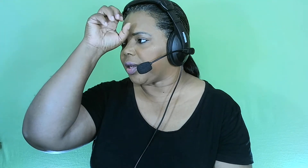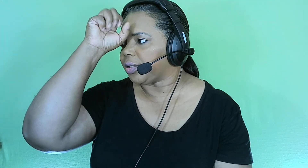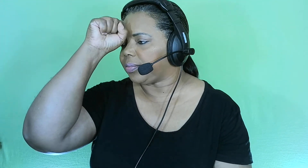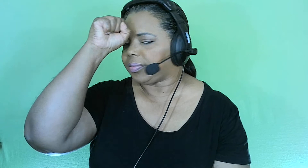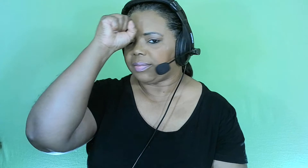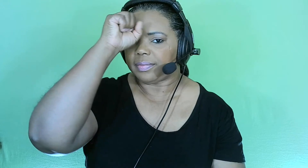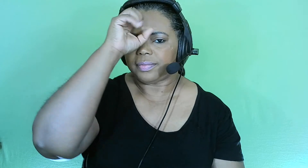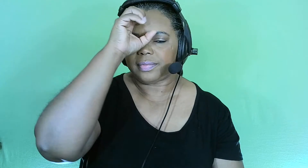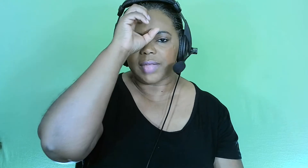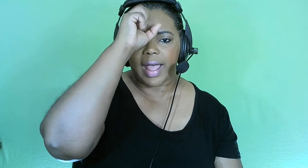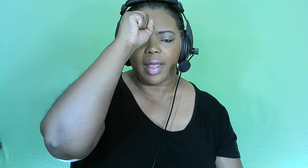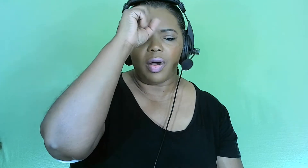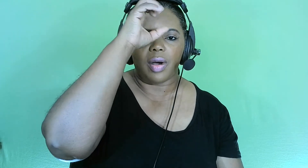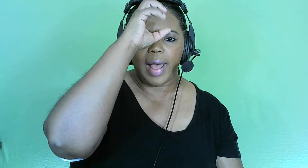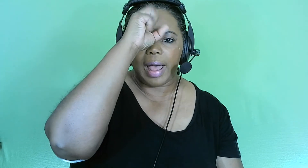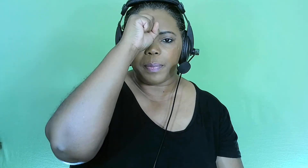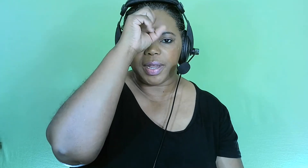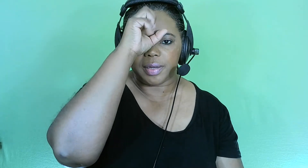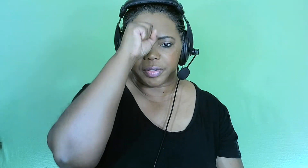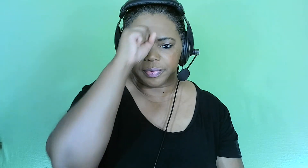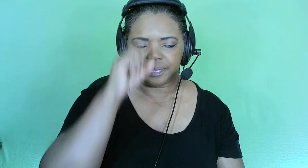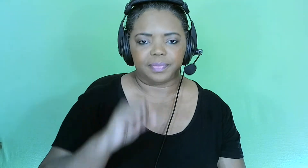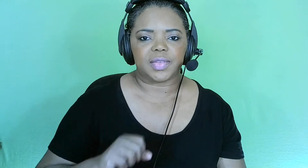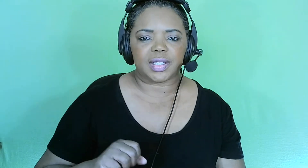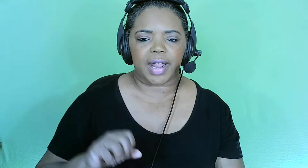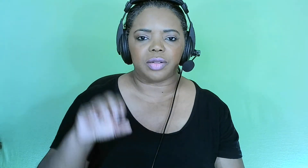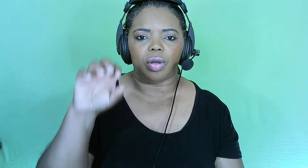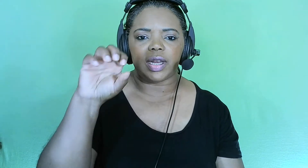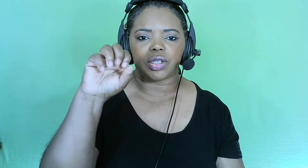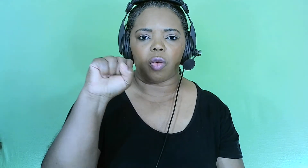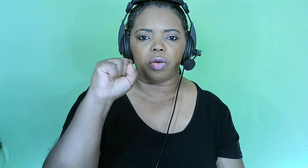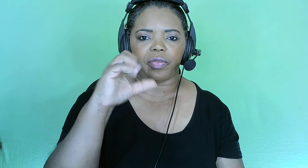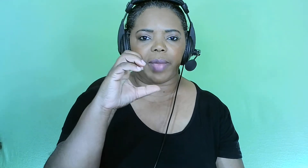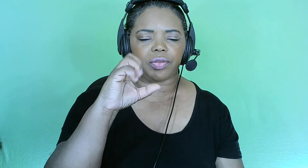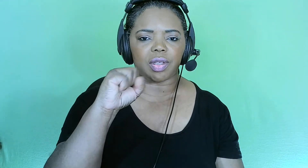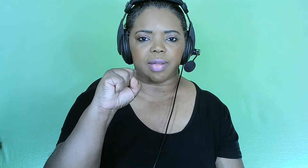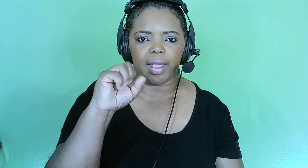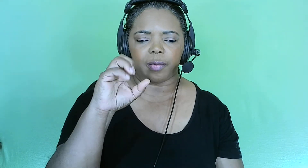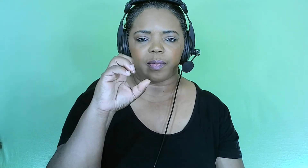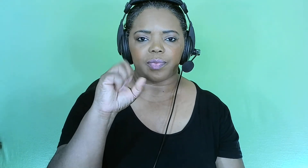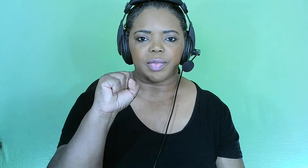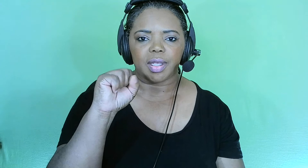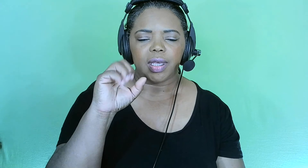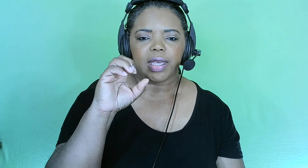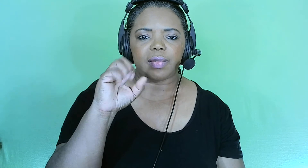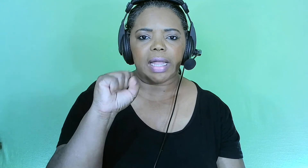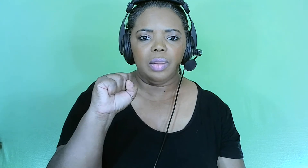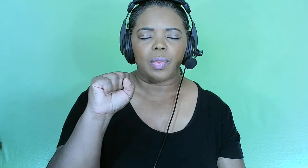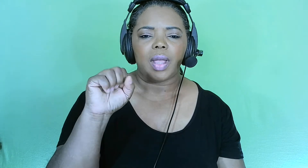Aprender, tá? Ó, aprender, certo? Olha só o movimento que tem. Então,